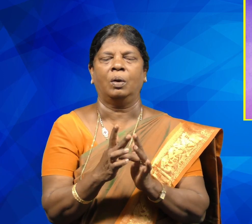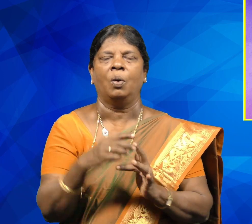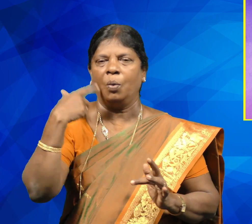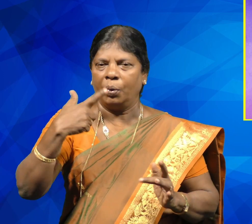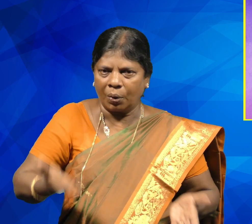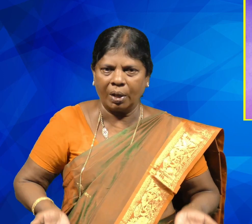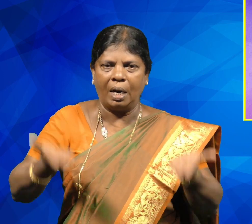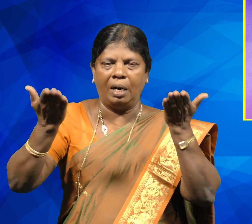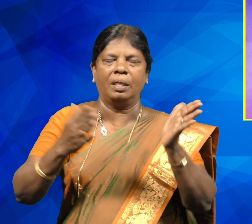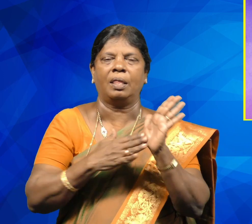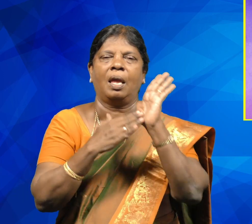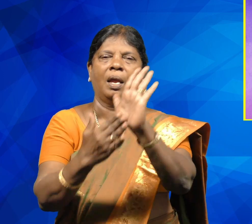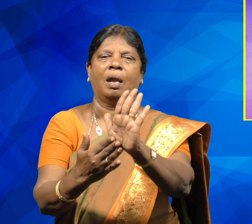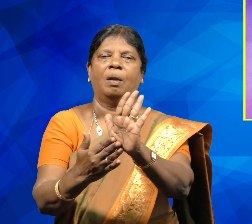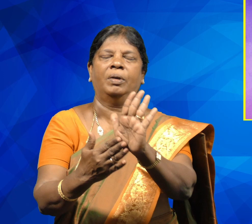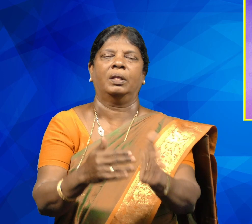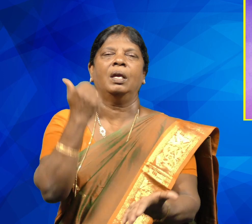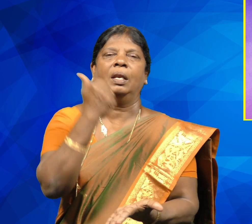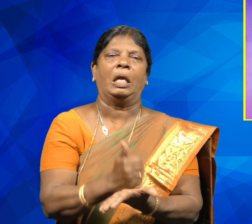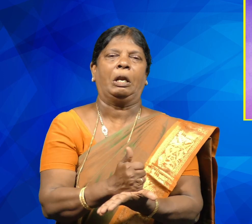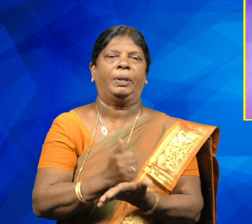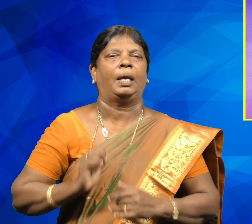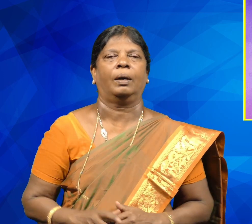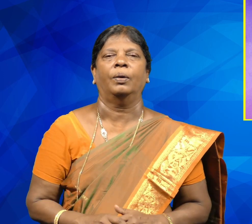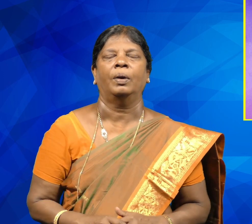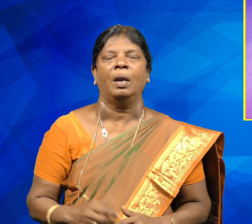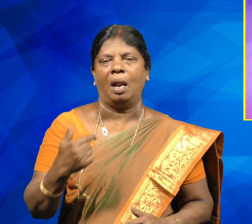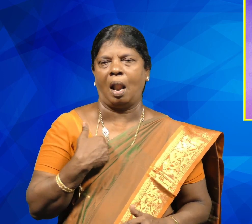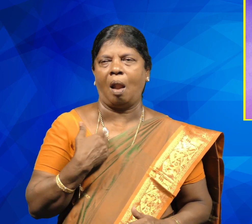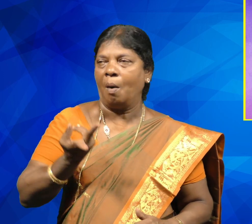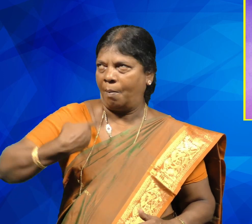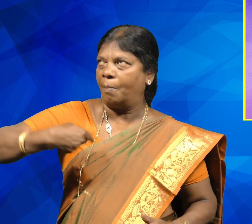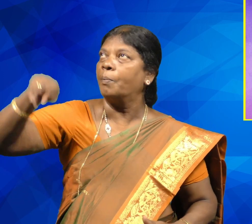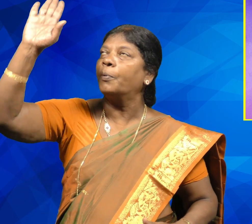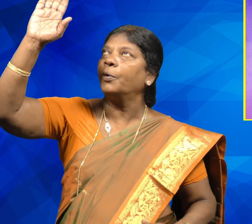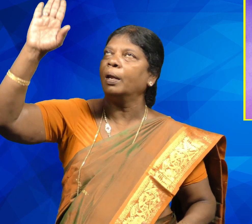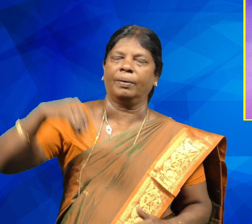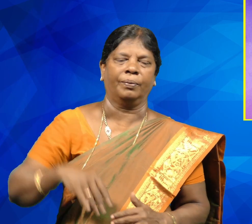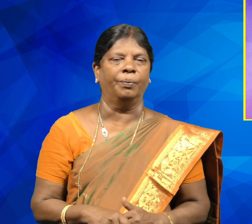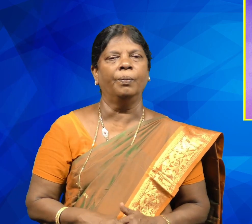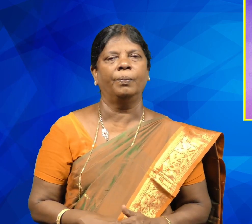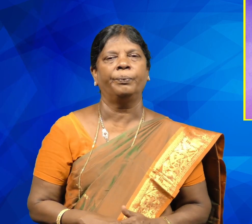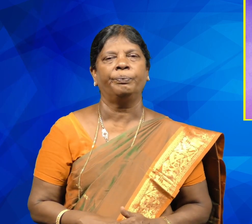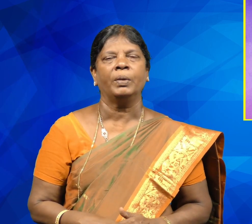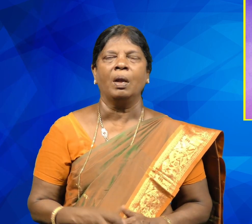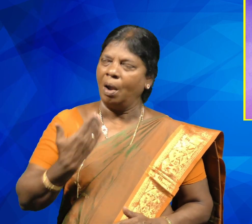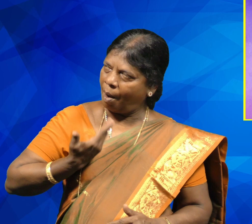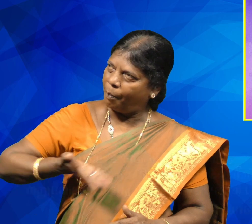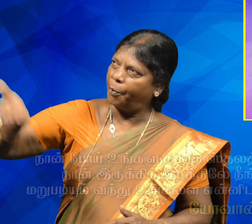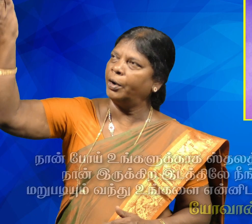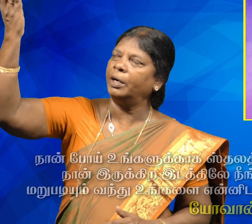தன்னை காண்பித்து உயிர்த்தெழுந்து நிரூபித்தார். அப்பொழுது சொன்னார், நான் மறுபடியும் பரமேறி